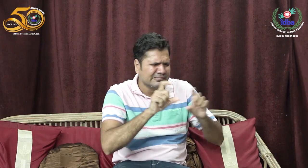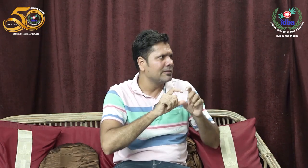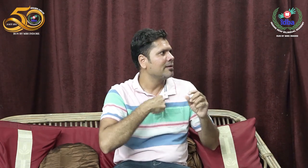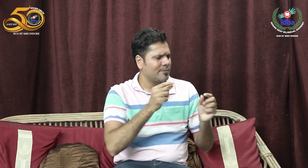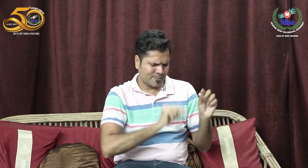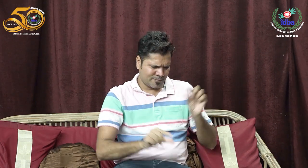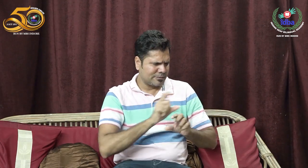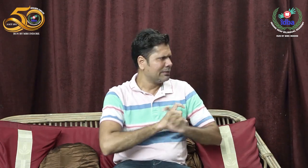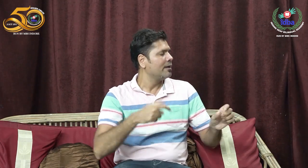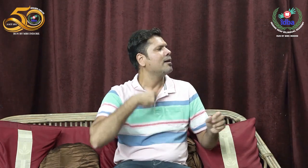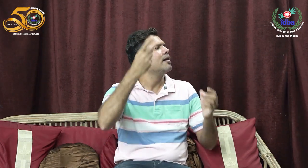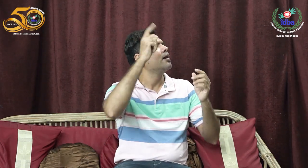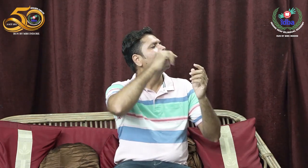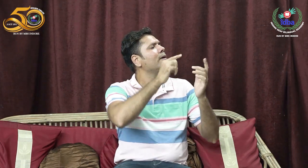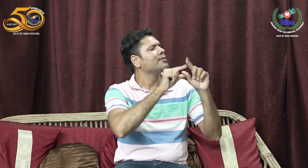में नेहा मैम जो थी उन्होंने भी मुझे पढ़ाया।